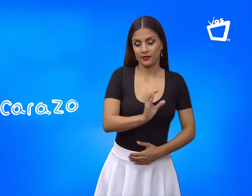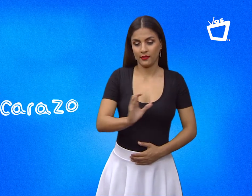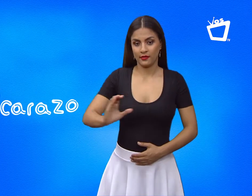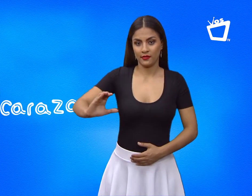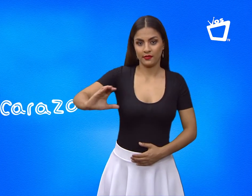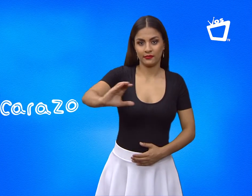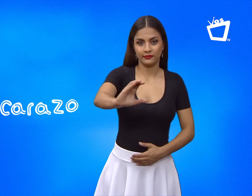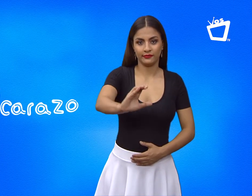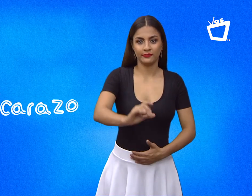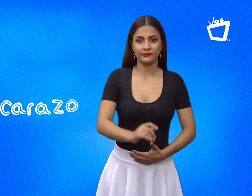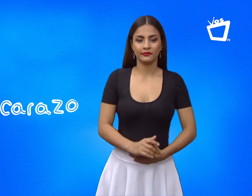Carazo.